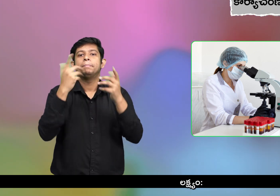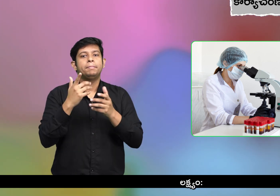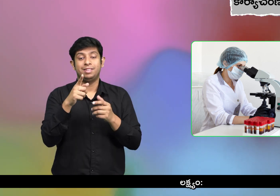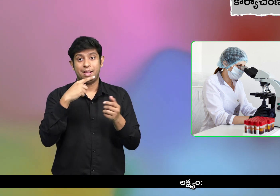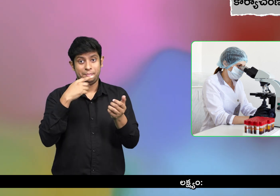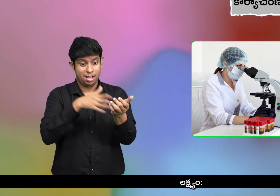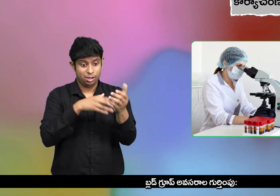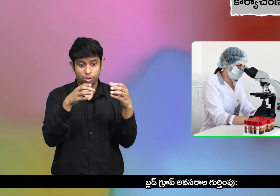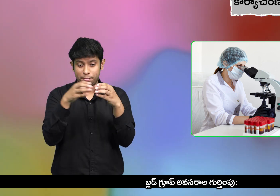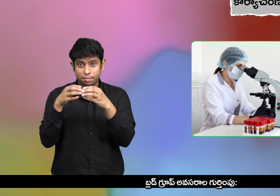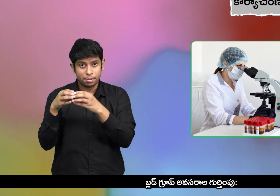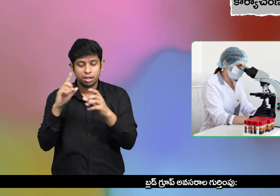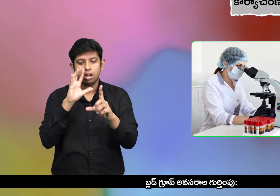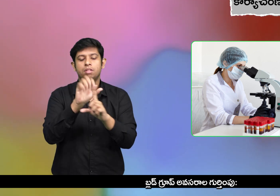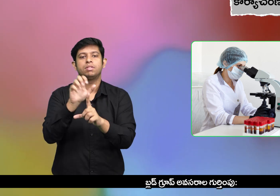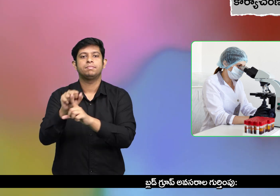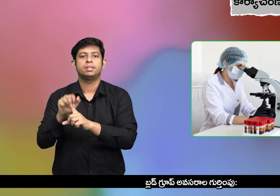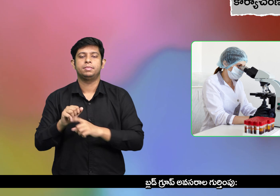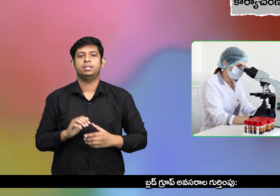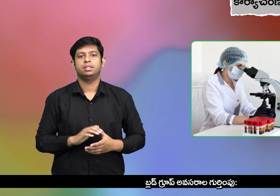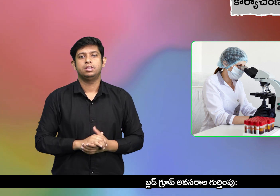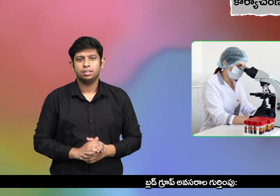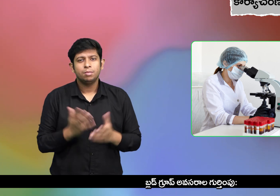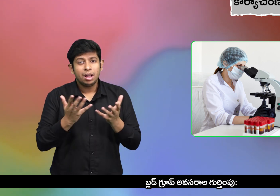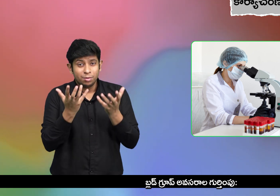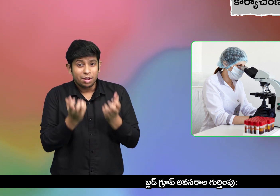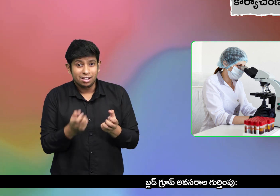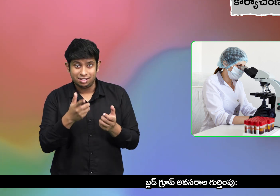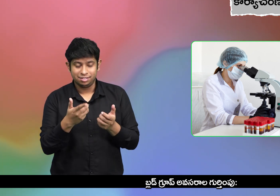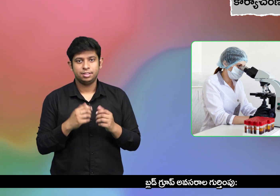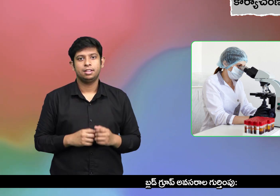లక్ష్యం: బ్లడ్ గ్రూప్ అవసరాల గుర్తింపు.